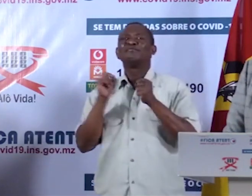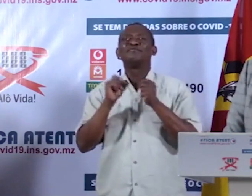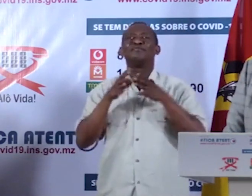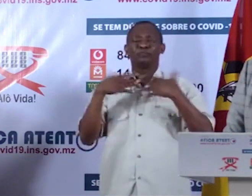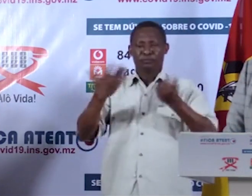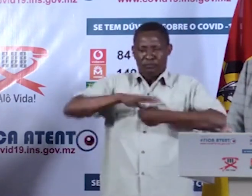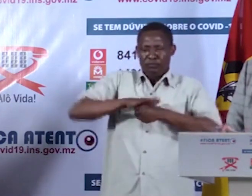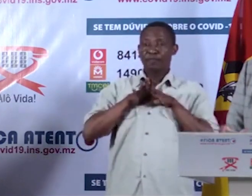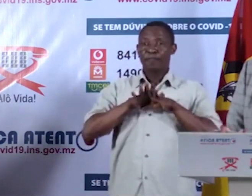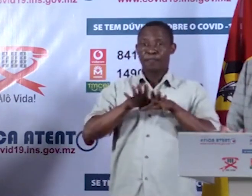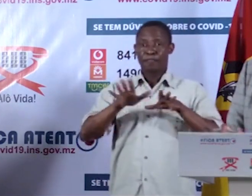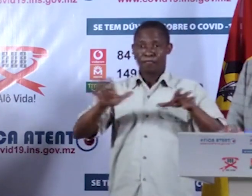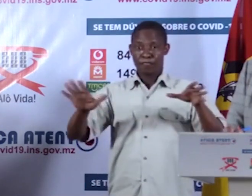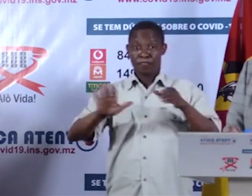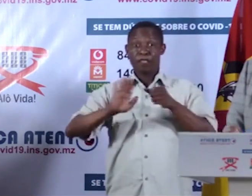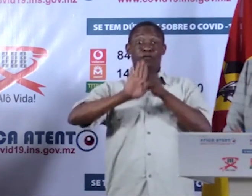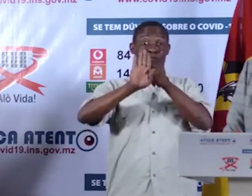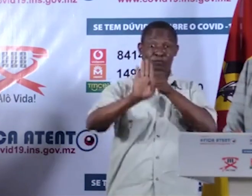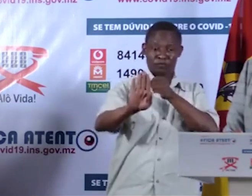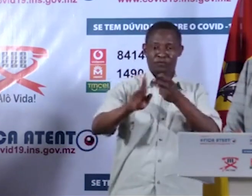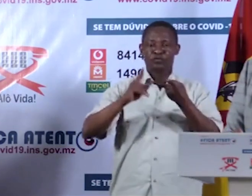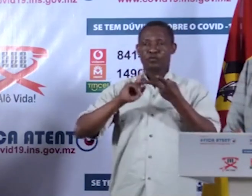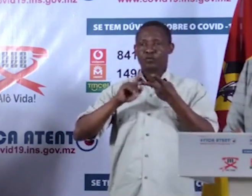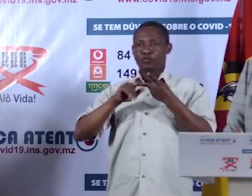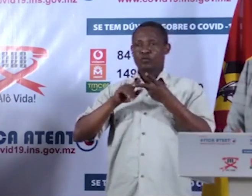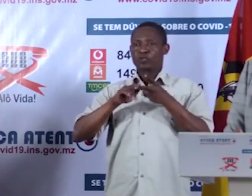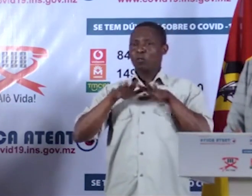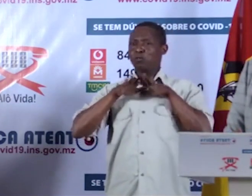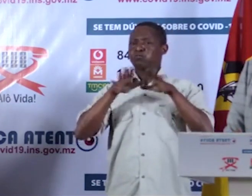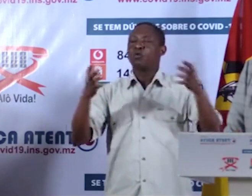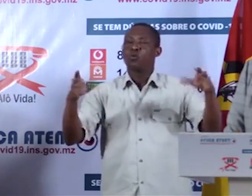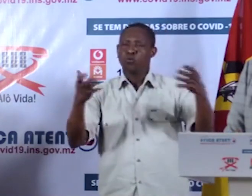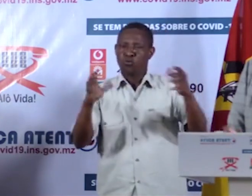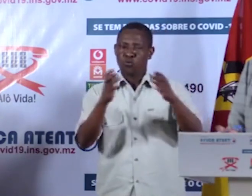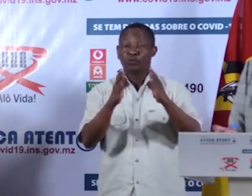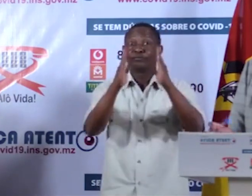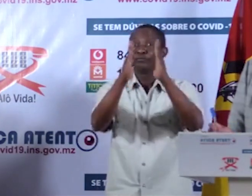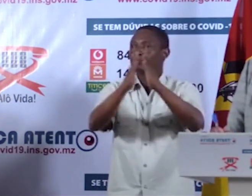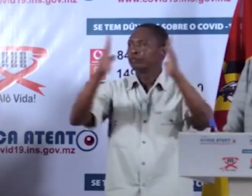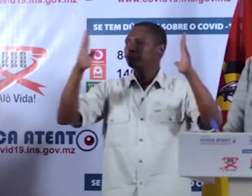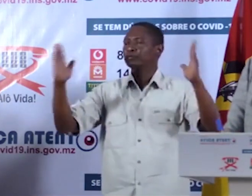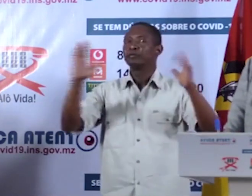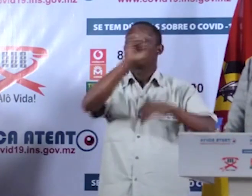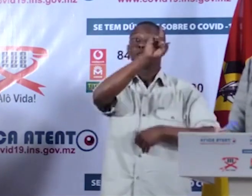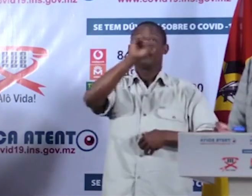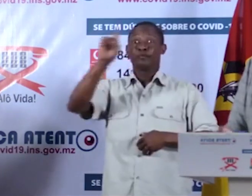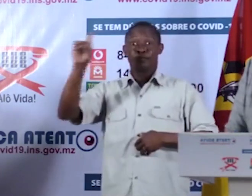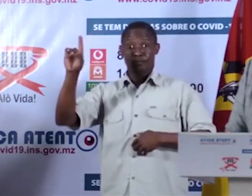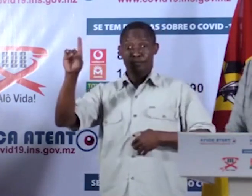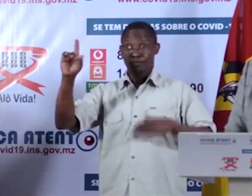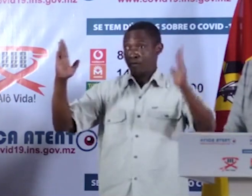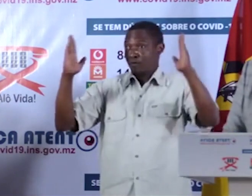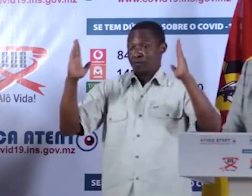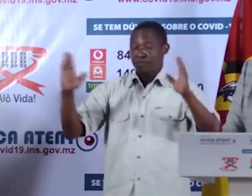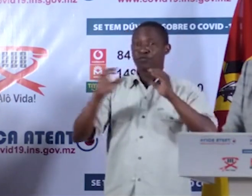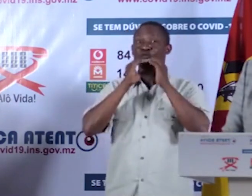da propagação da Covid-19, a vigorar durante o estado de emergência que está em curso no nosso